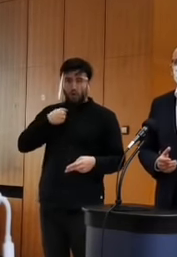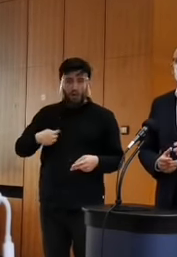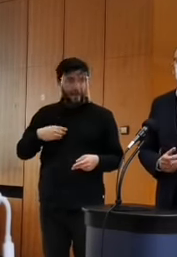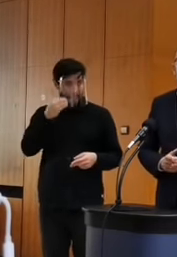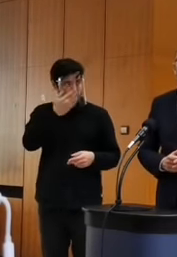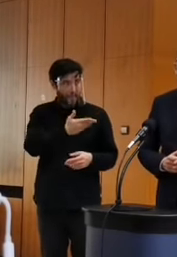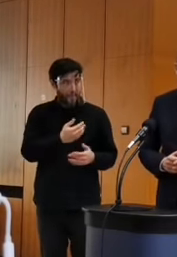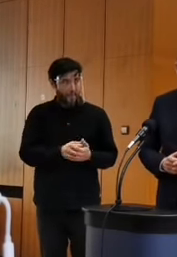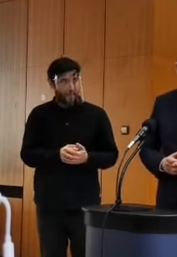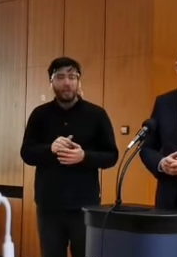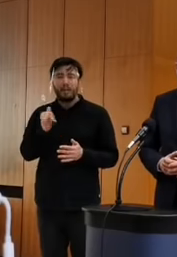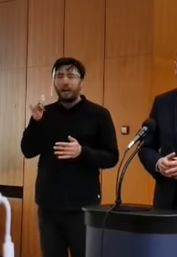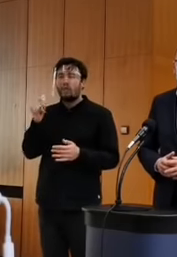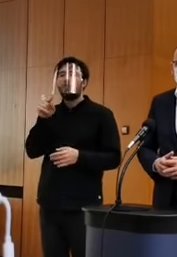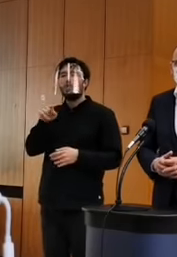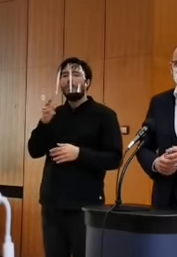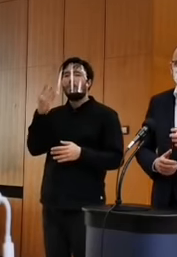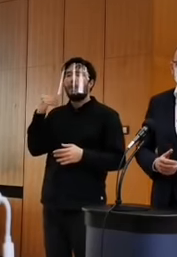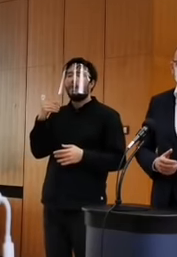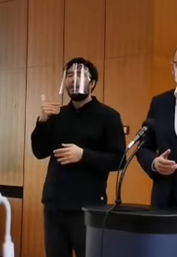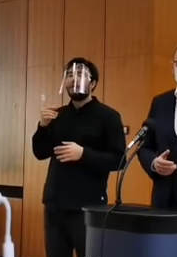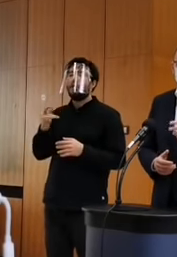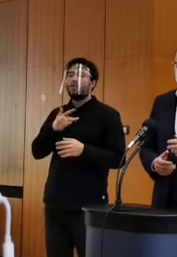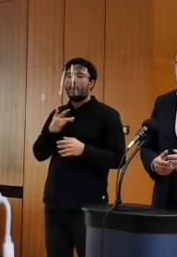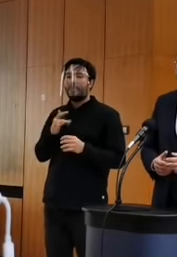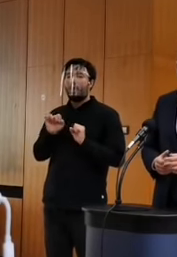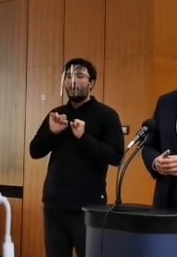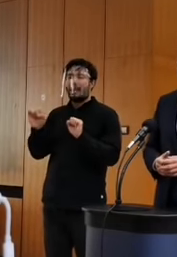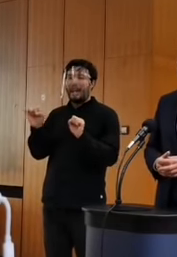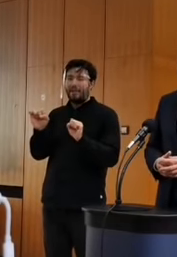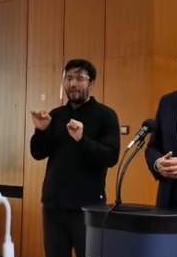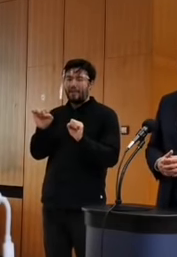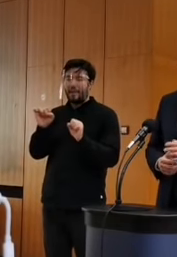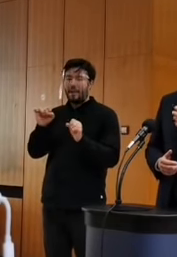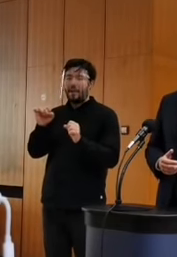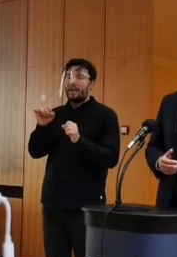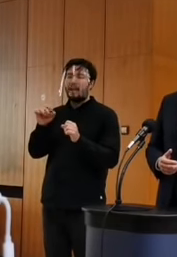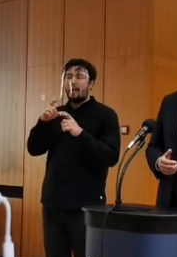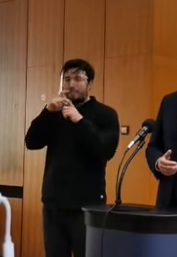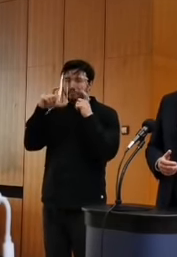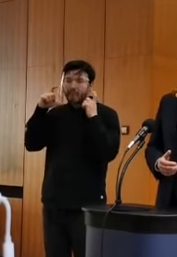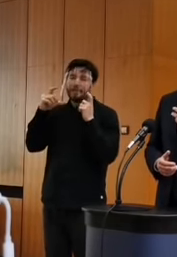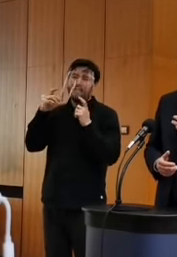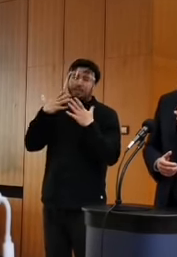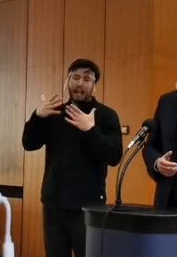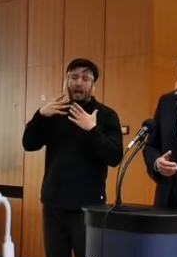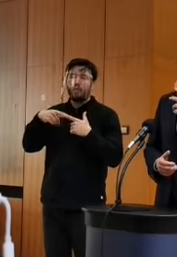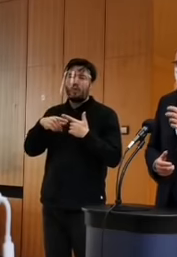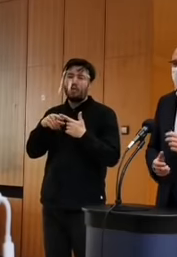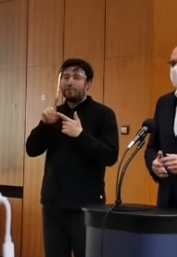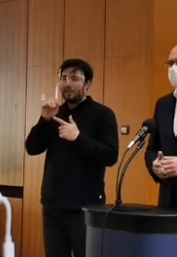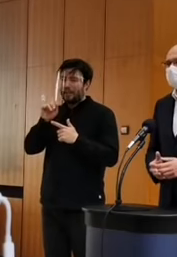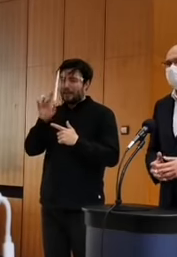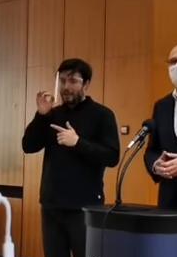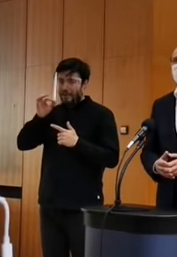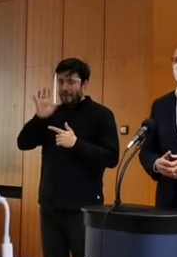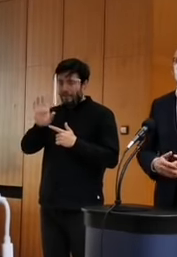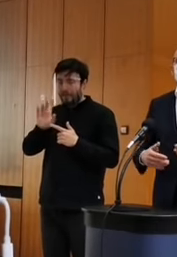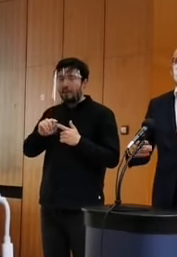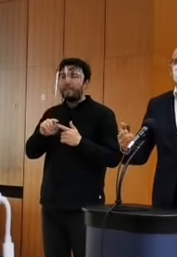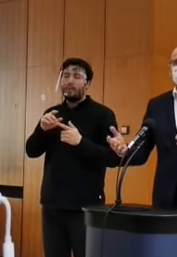boli osobné ochranné prostriedky, to neboli Číny, to neboli testy, ktoré prišli, to boli rôzne respirátory a rúška a tak